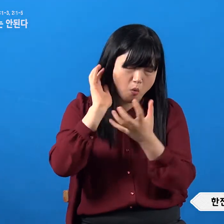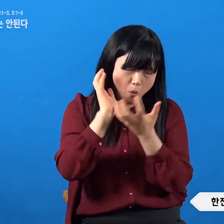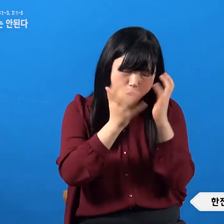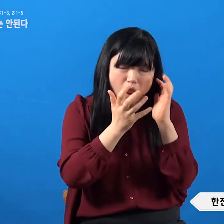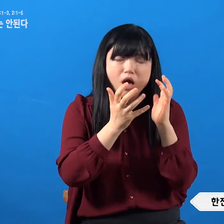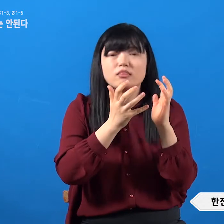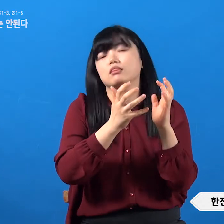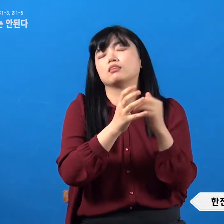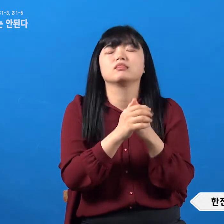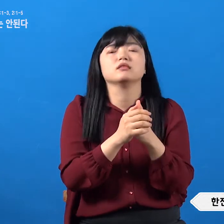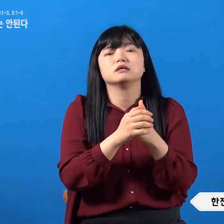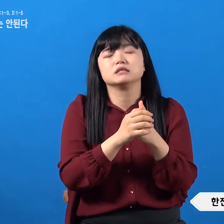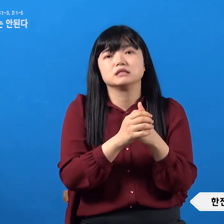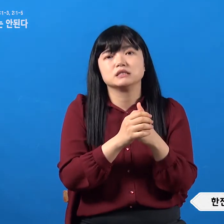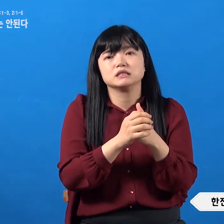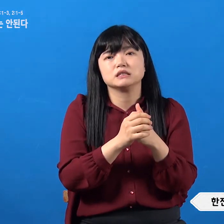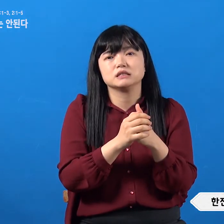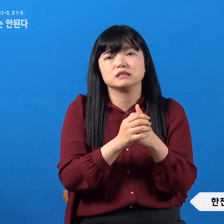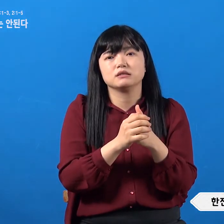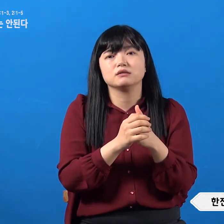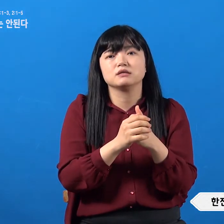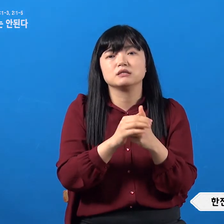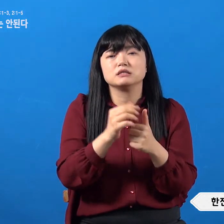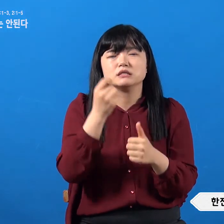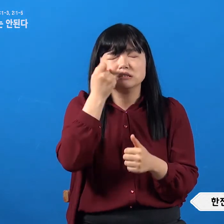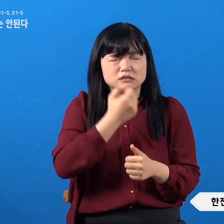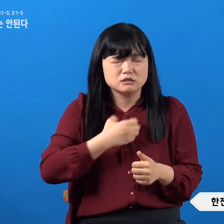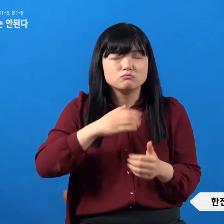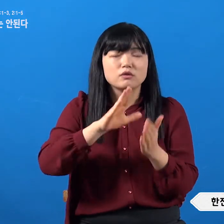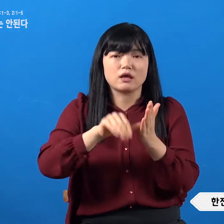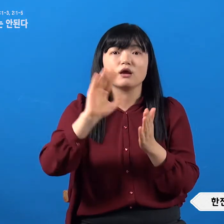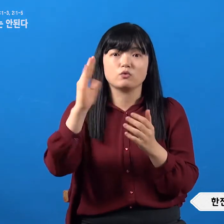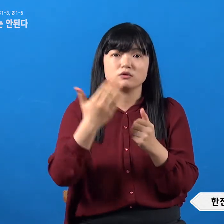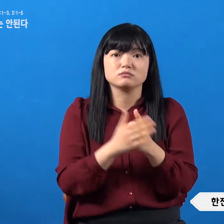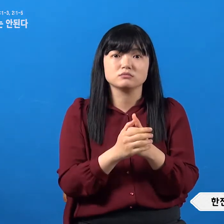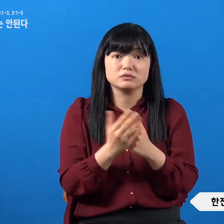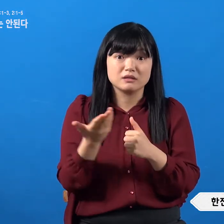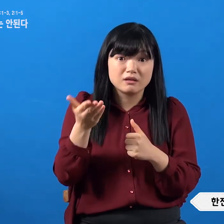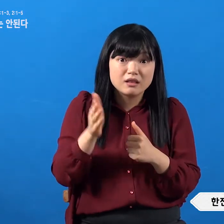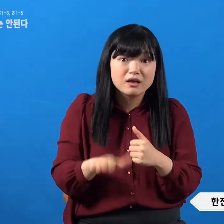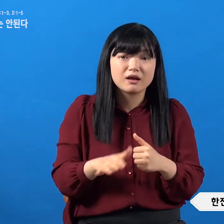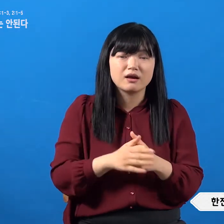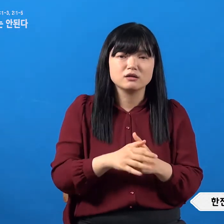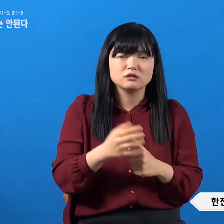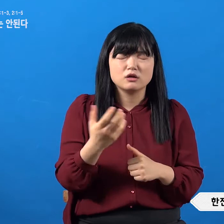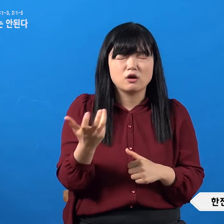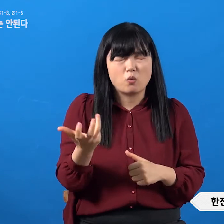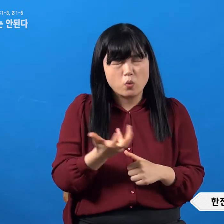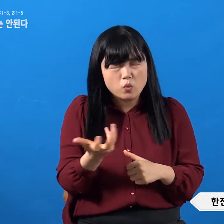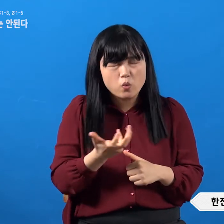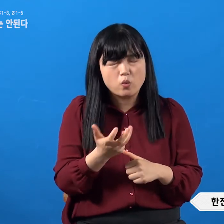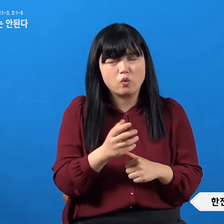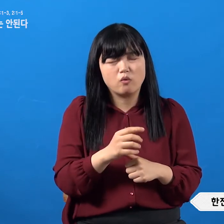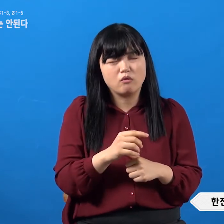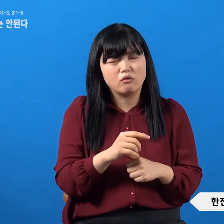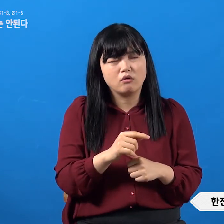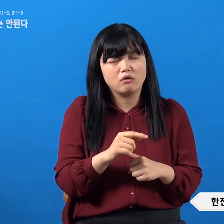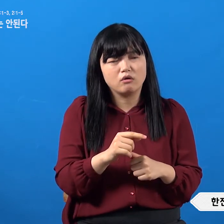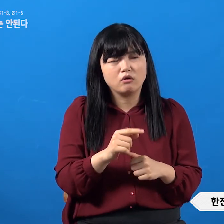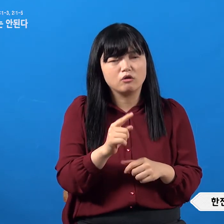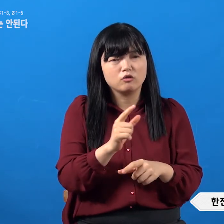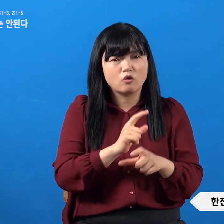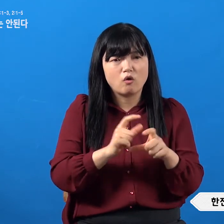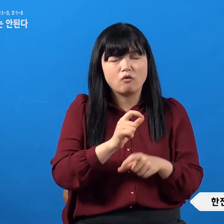혼란이 지배하는 그런 슬픔의 시대가 되었습니다. 그런데 그 고통이 도무지 더